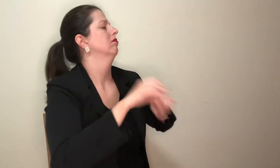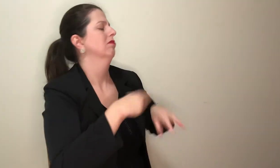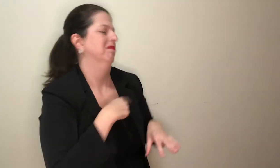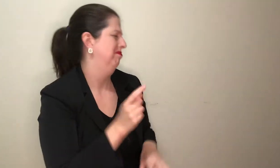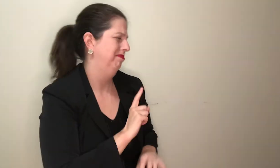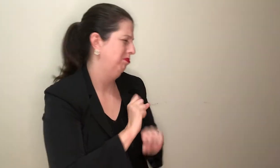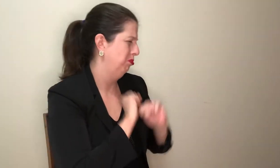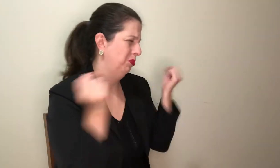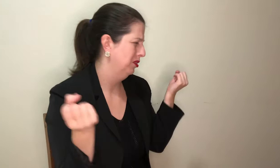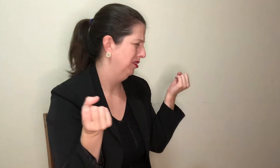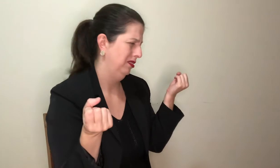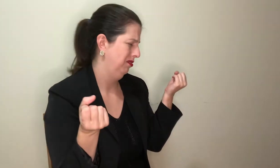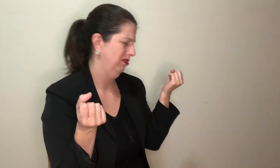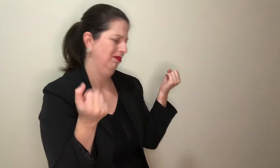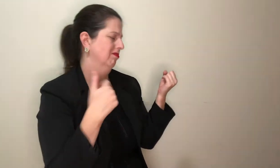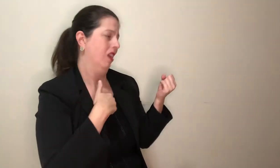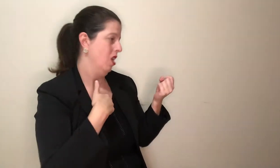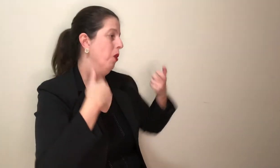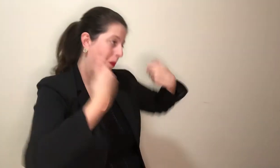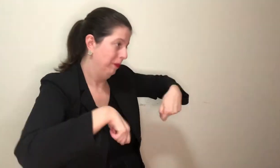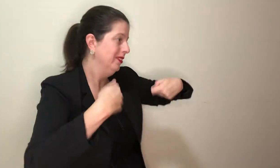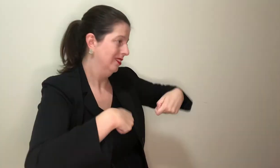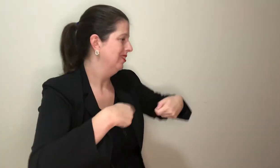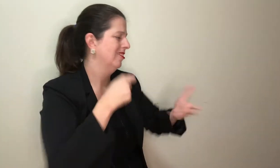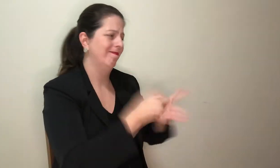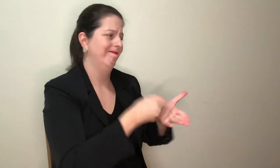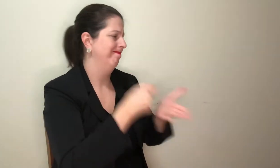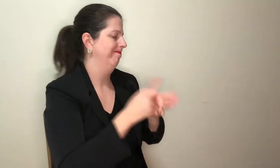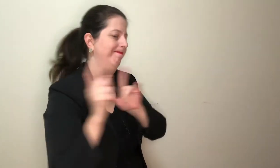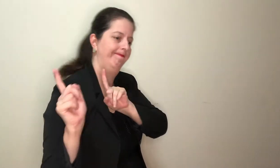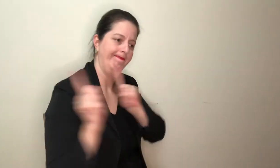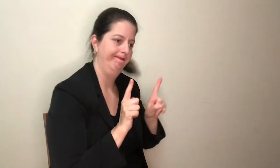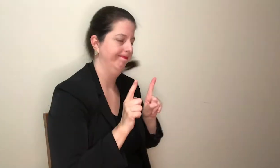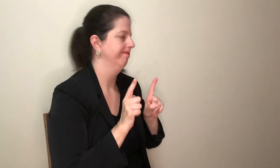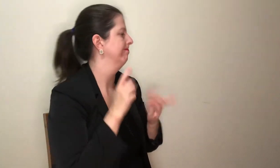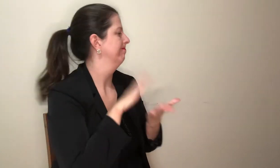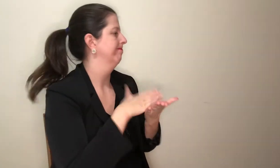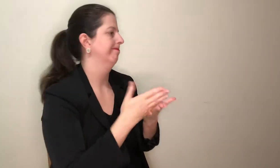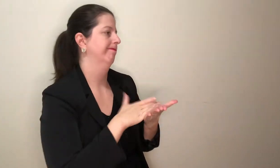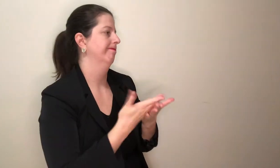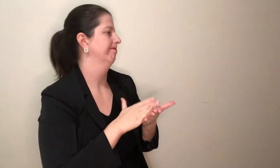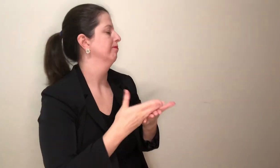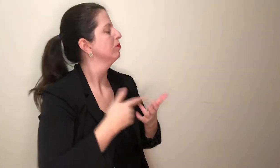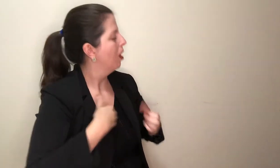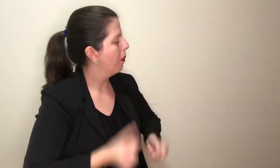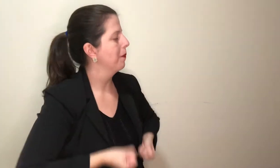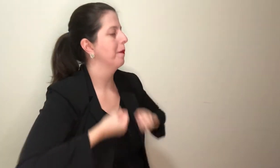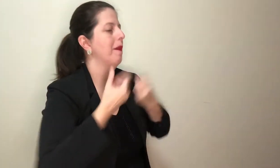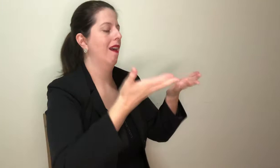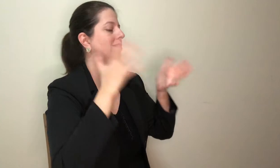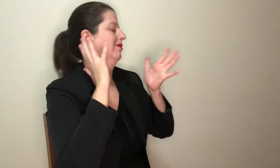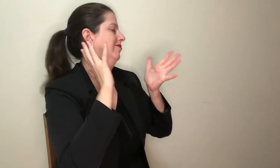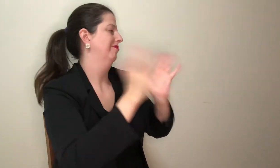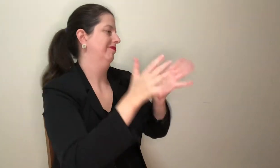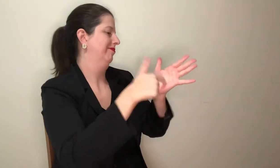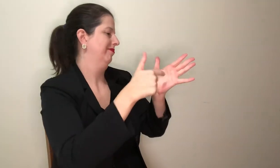durante o uso da Libras, eu preciso sempre de um intérprete junto comigo, porque eu me expresso por meio da língua de